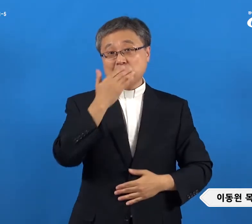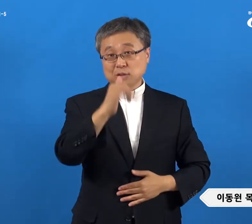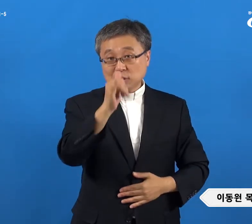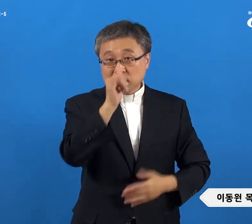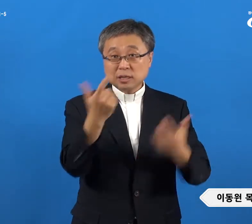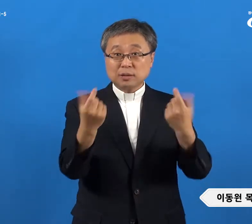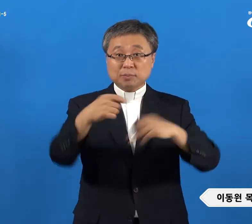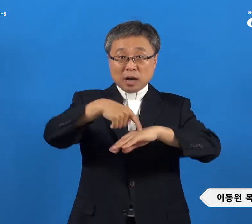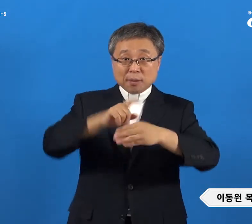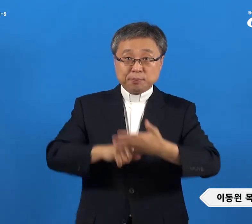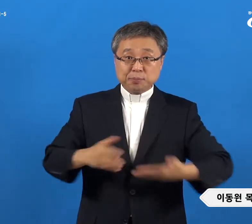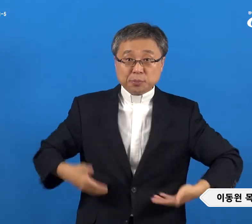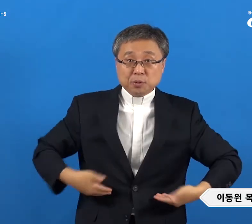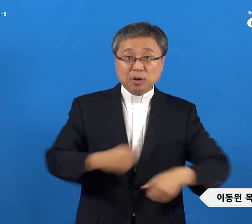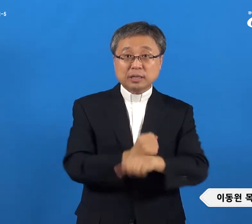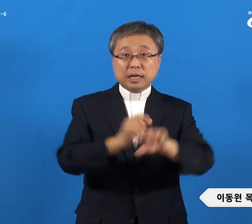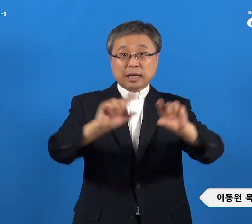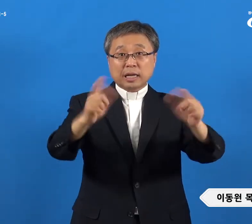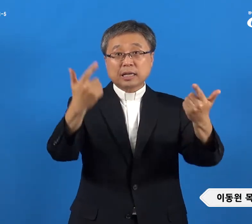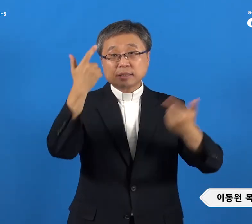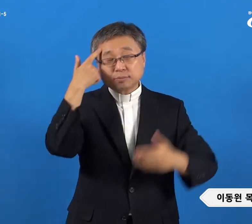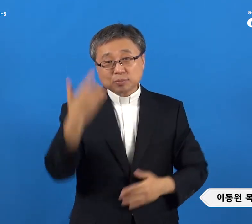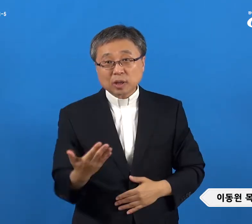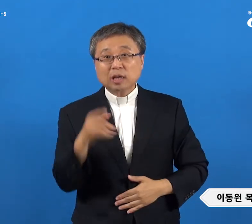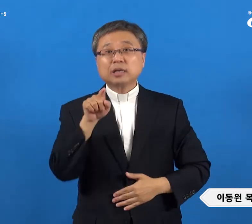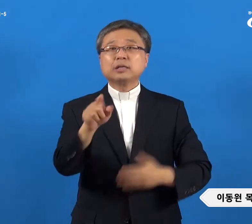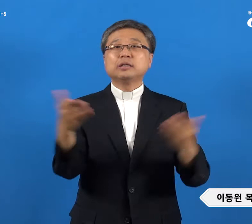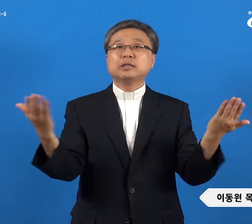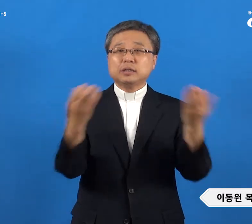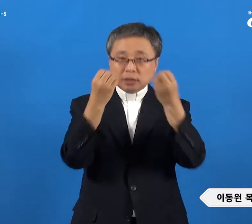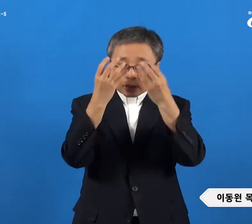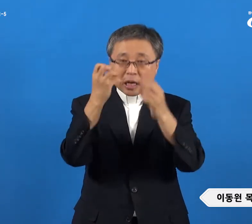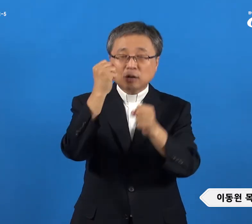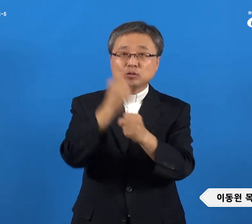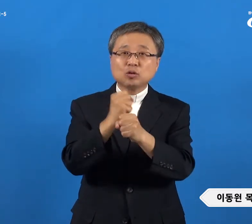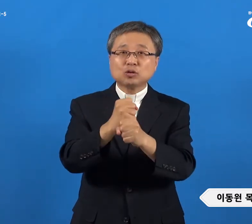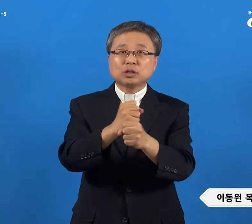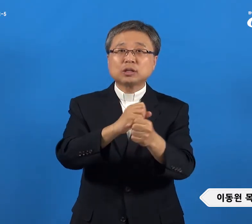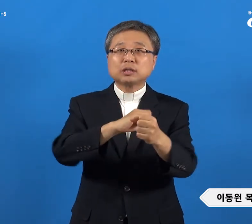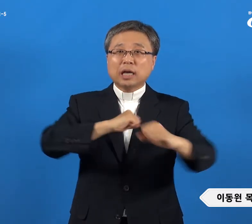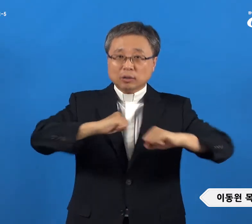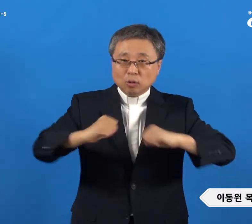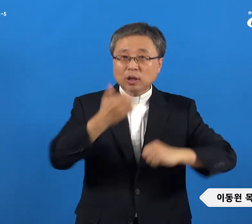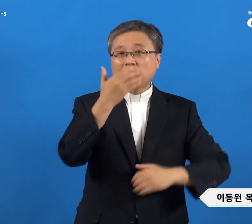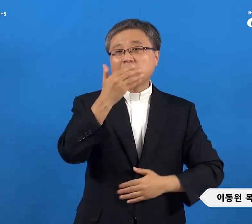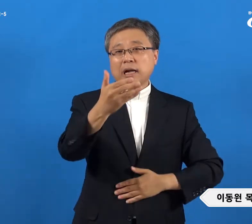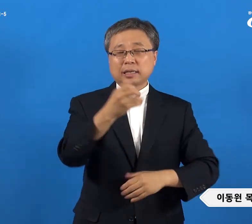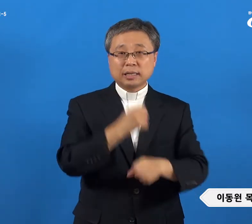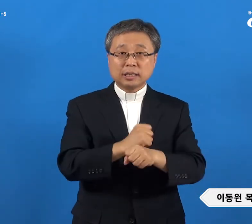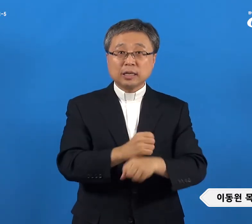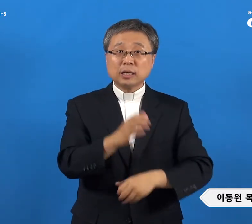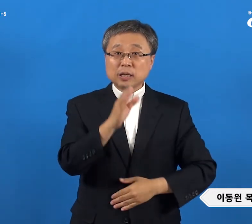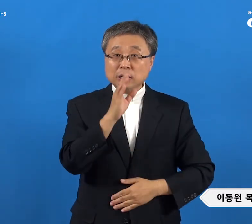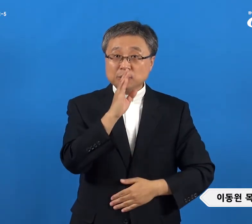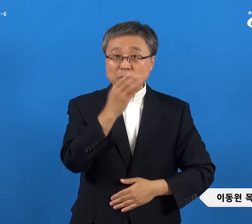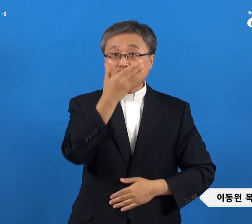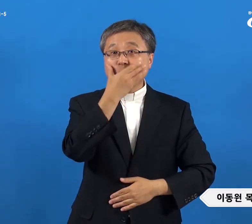마음 필요하지 않겠습니까? 그것이 창조적인 행동을 가능하게 한 것입니다. 이번 블레싱 축제를